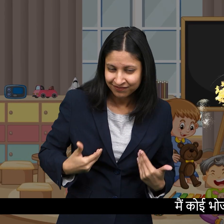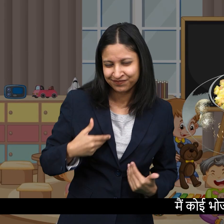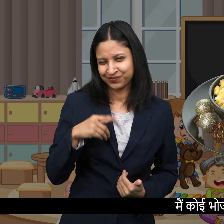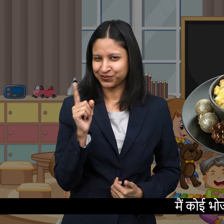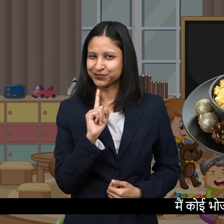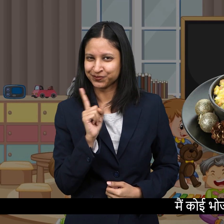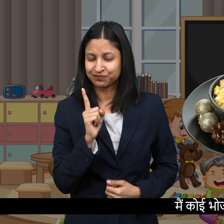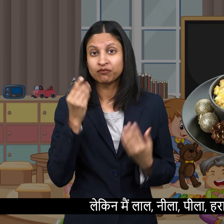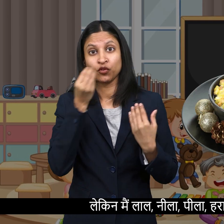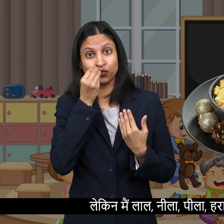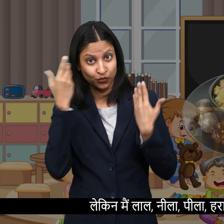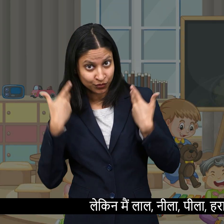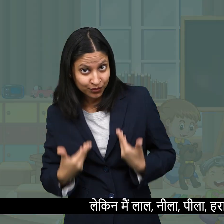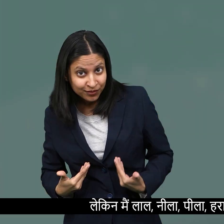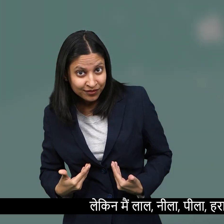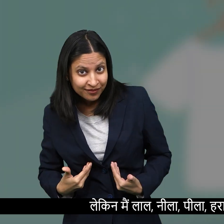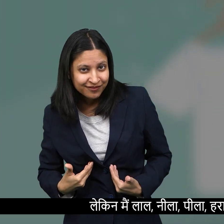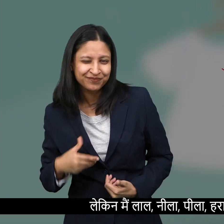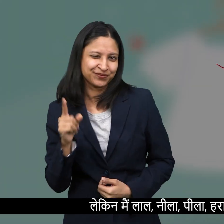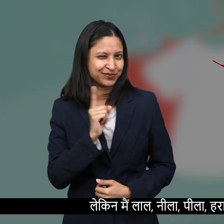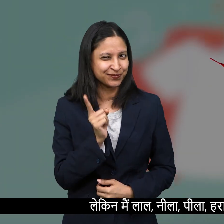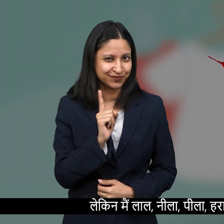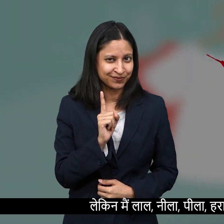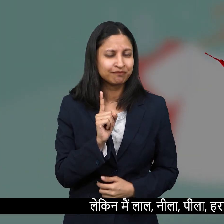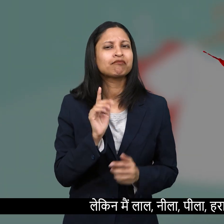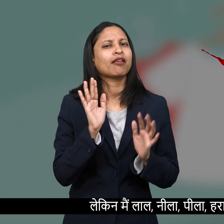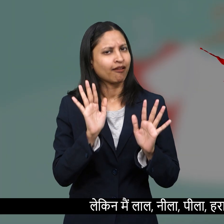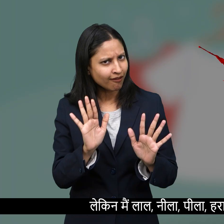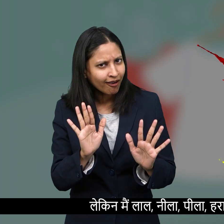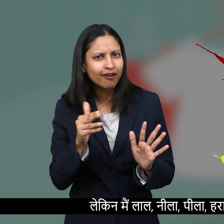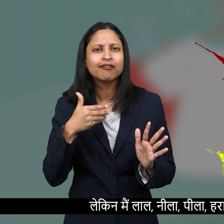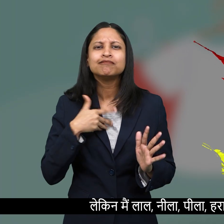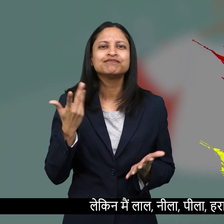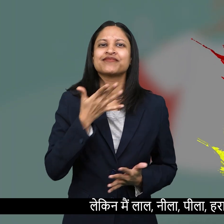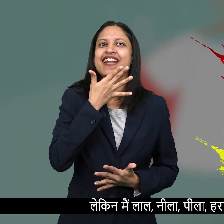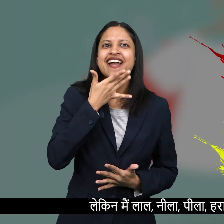भोजन नहीं हूँ, लेकिन मैं लाल, नीला, पीला, हरा और कई अन्य रंगों में आता हूँ।